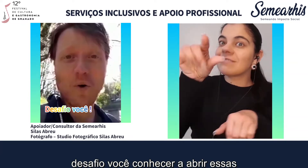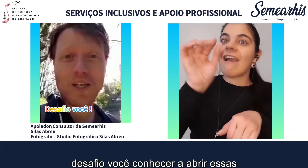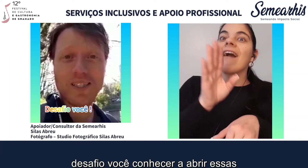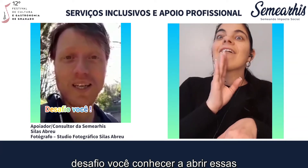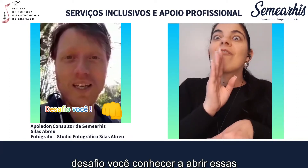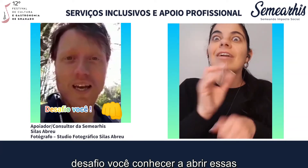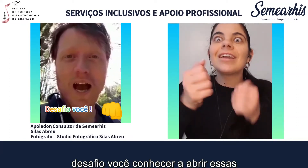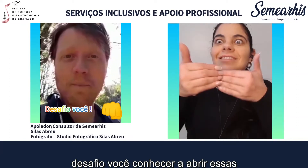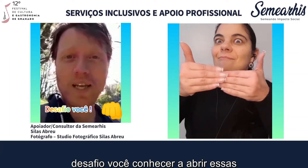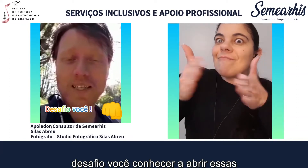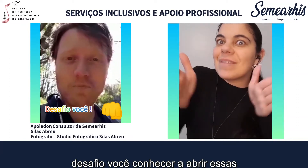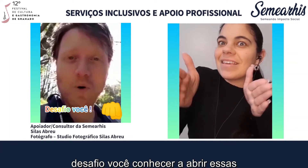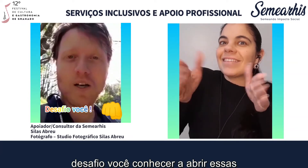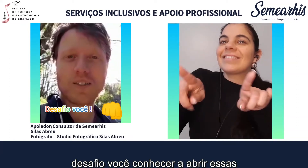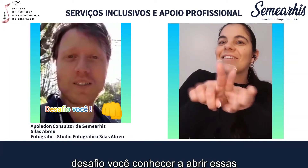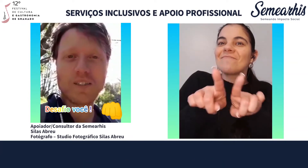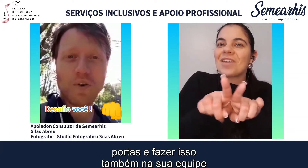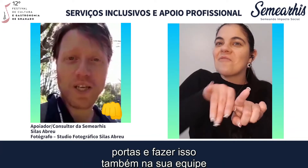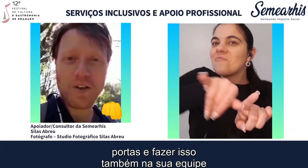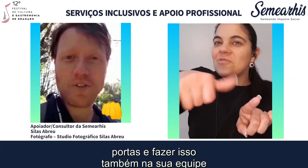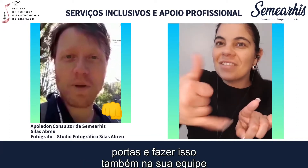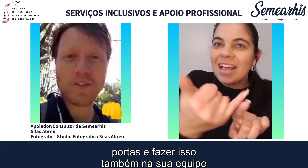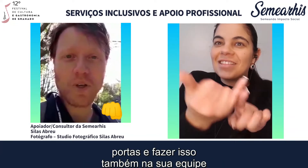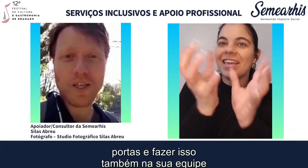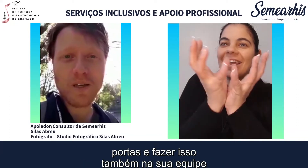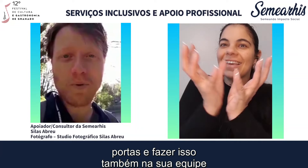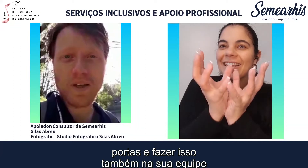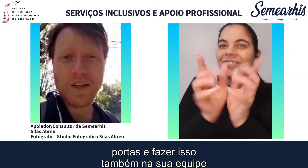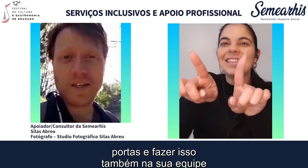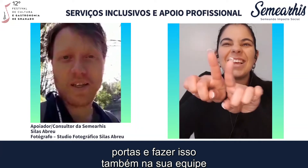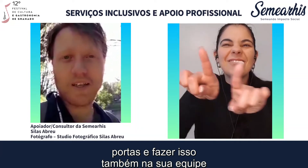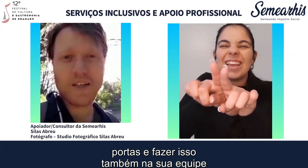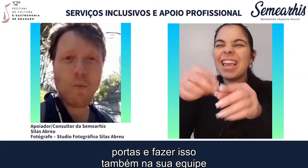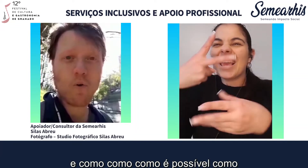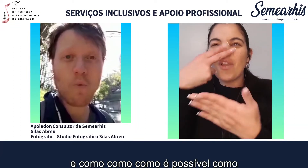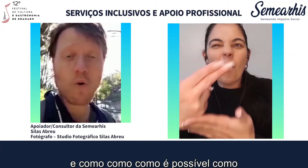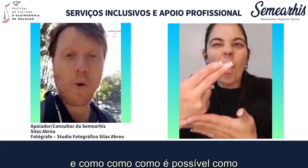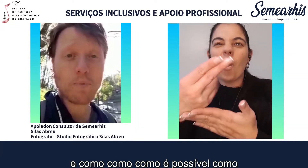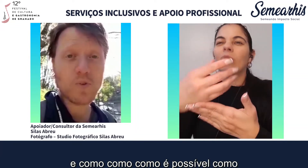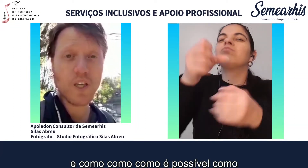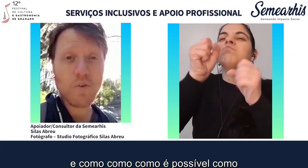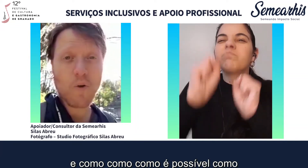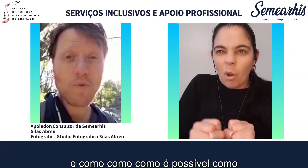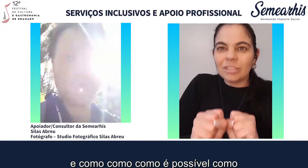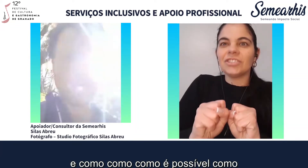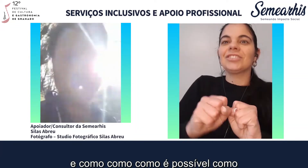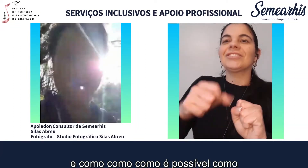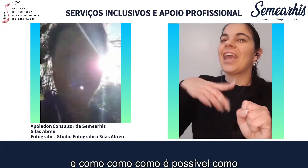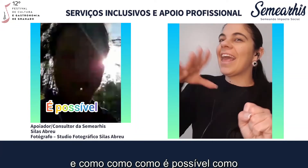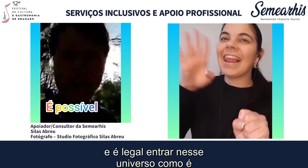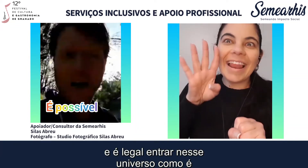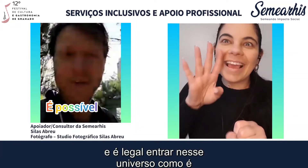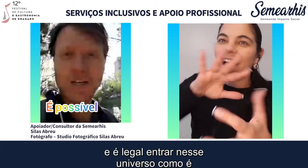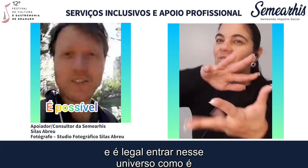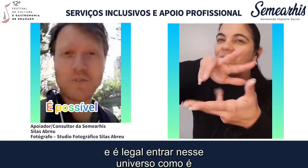a conhecer, a abrir essas portas e fazer isso também na sua equipe. E como é possível, como